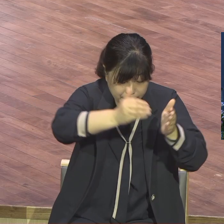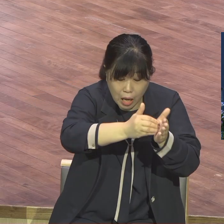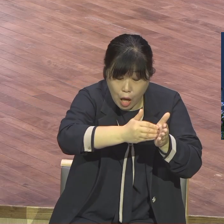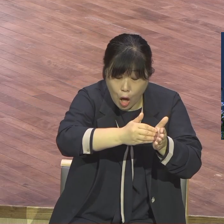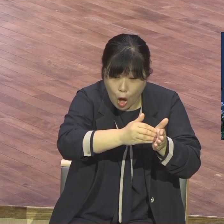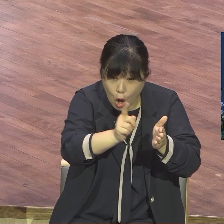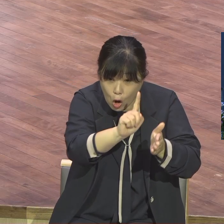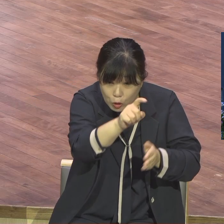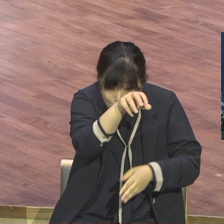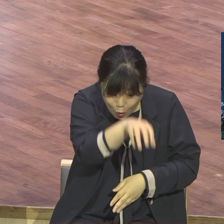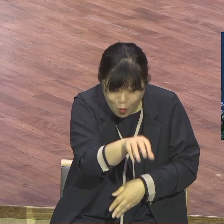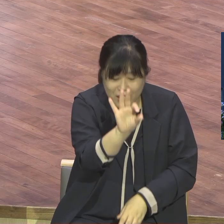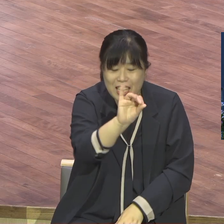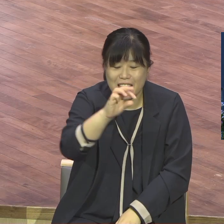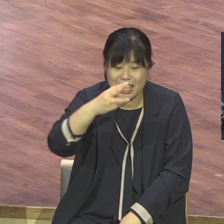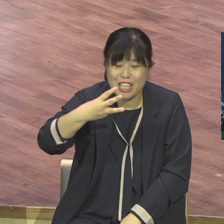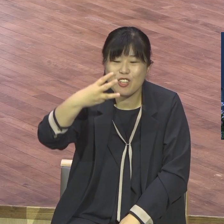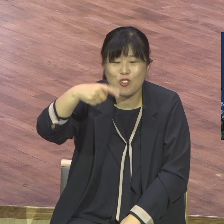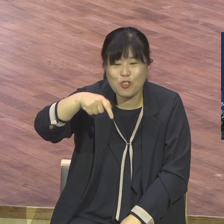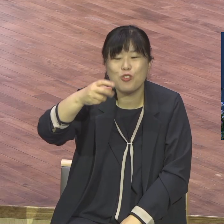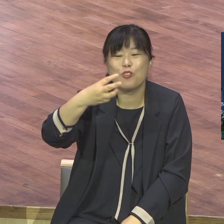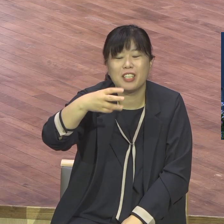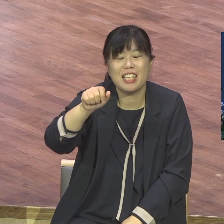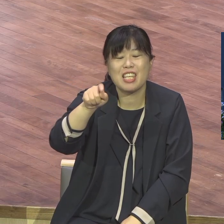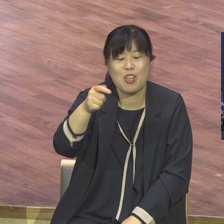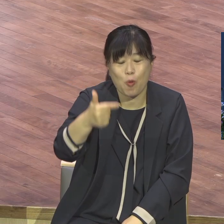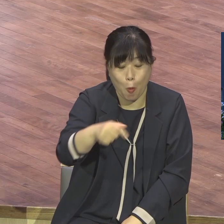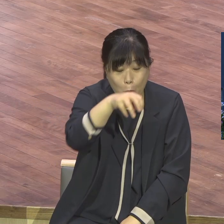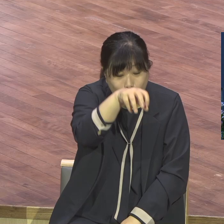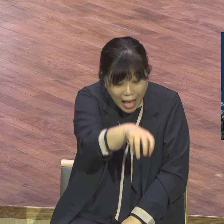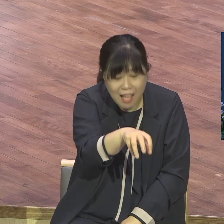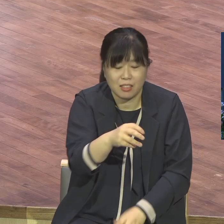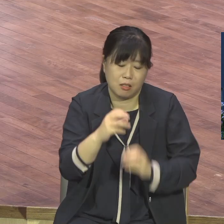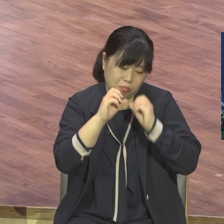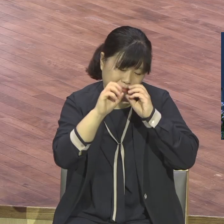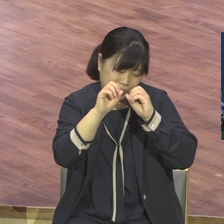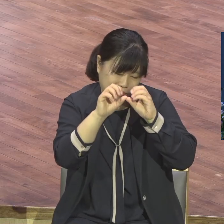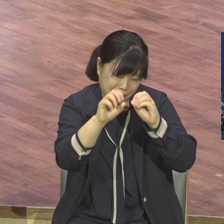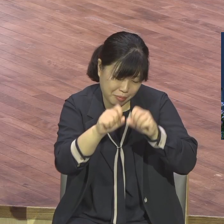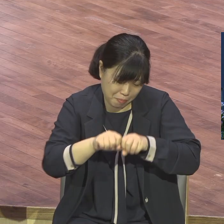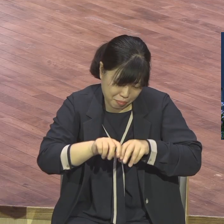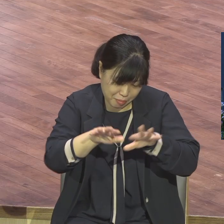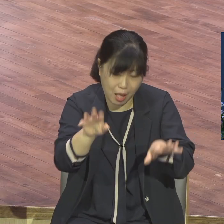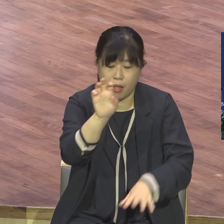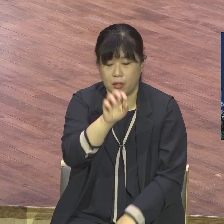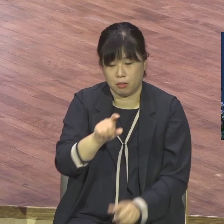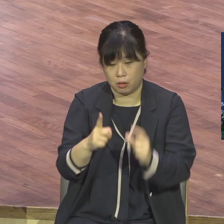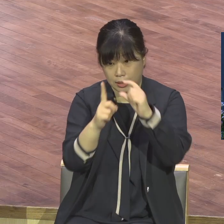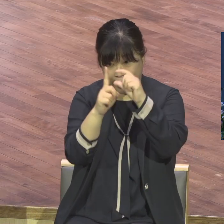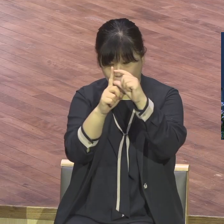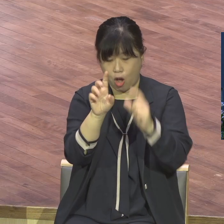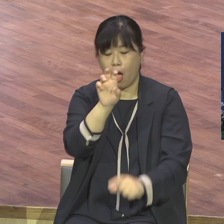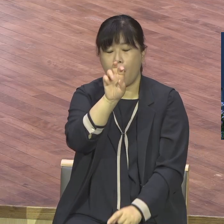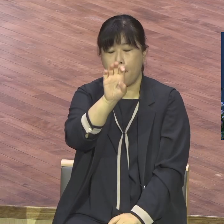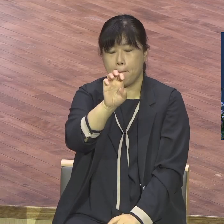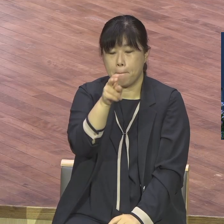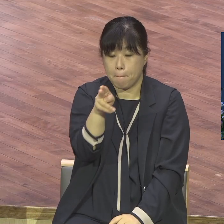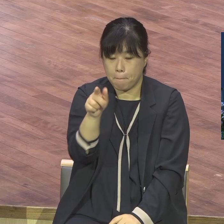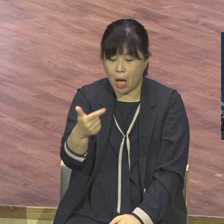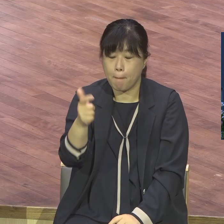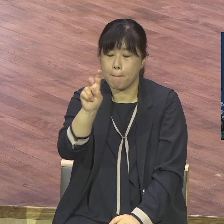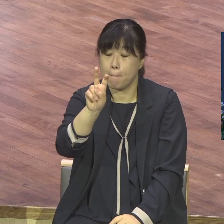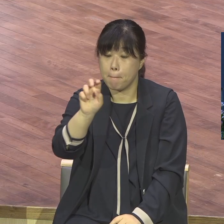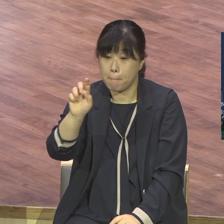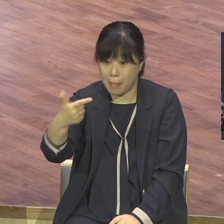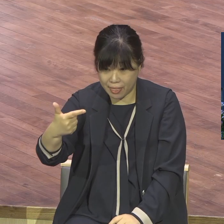편만하게 전했다라고 이렇게 말하고 있어요. 이게 편만하다라는 말은 가득하게 하다, 충만하게 하다 그런